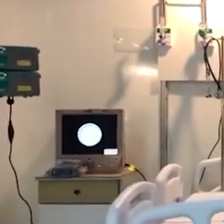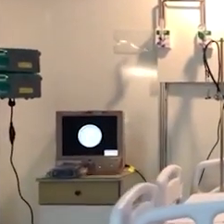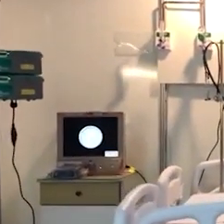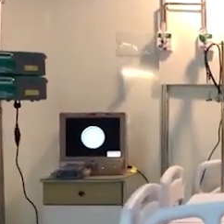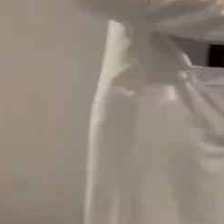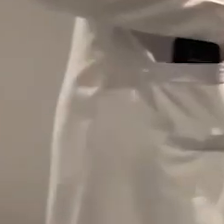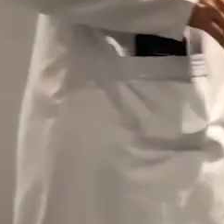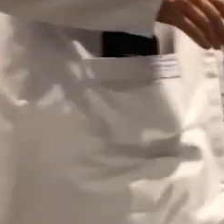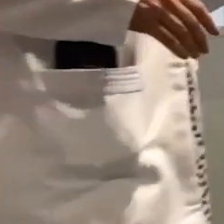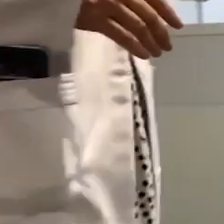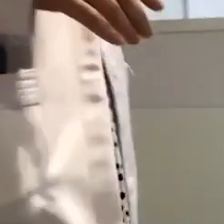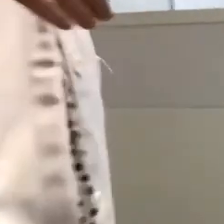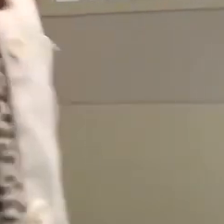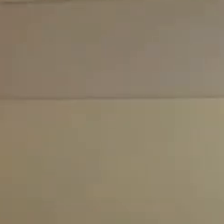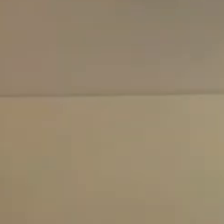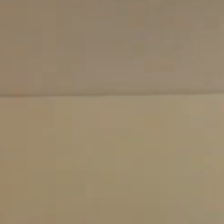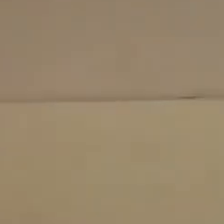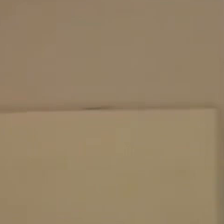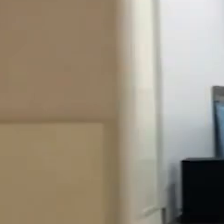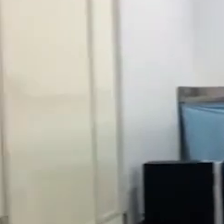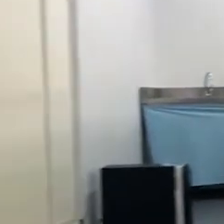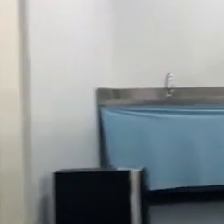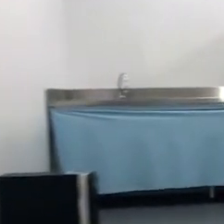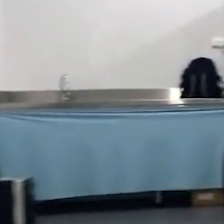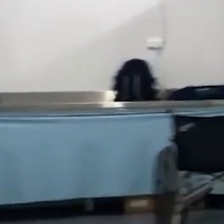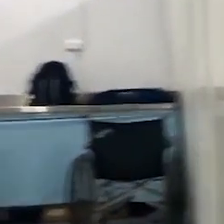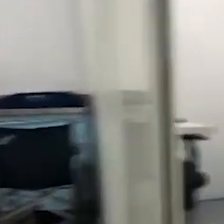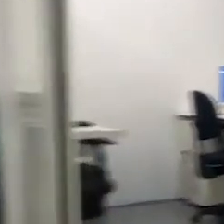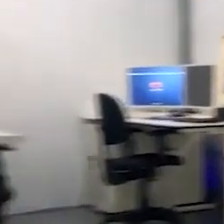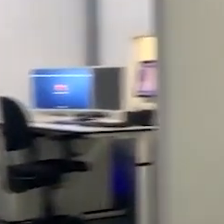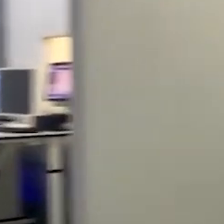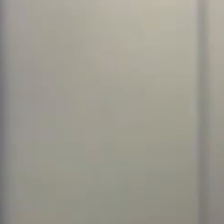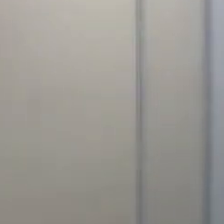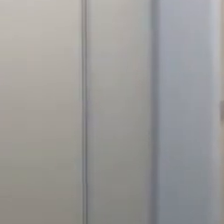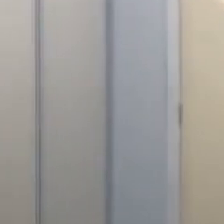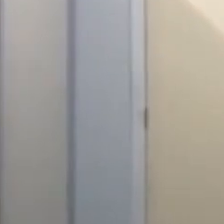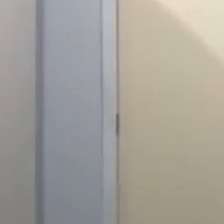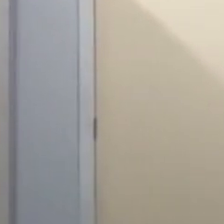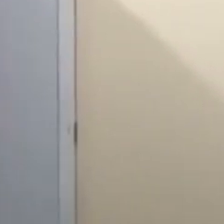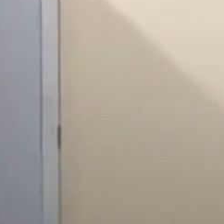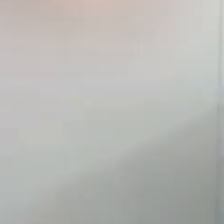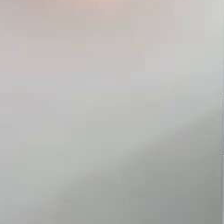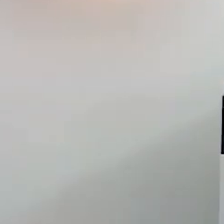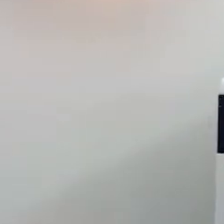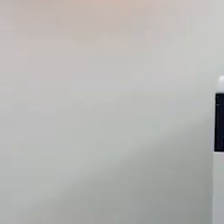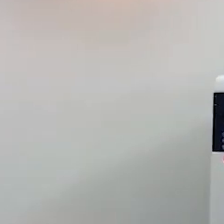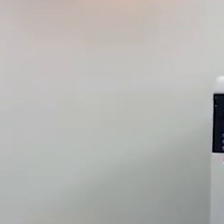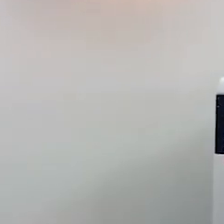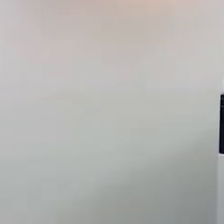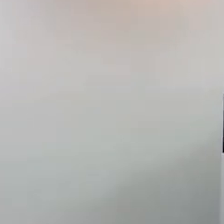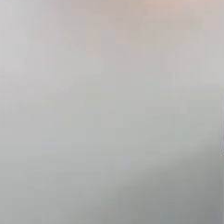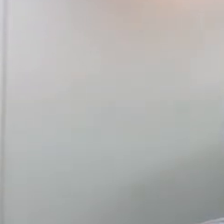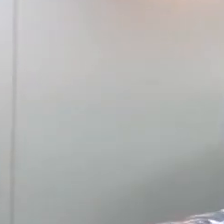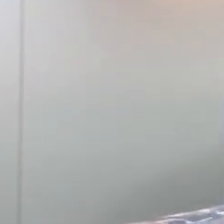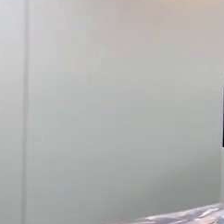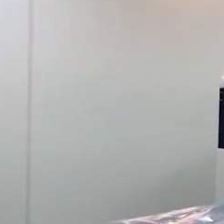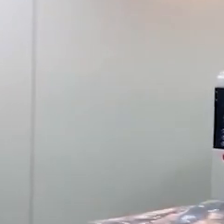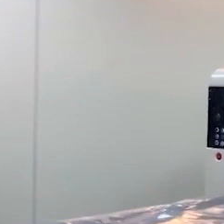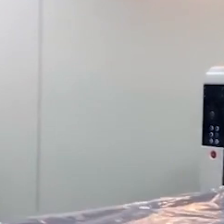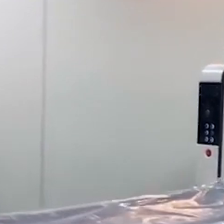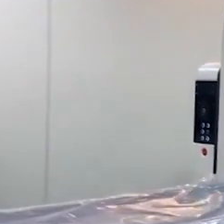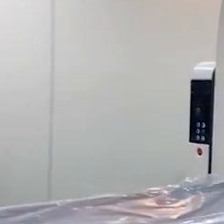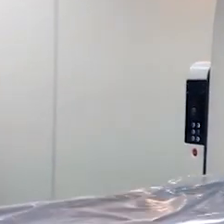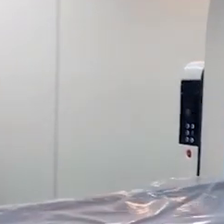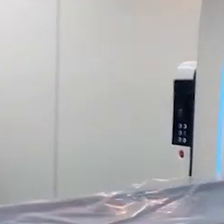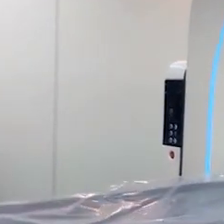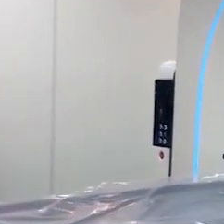Rio Centro está em 30%. A previsão é que nos próximos 10 dias a unidade esteja com todos os 500 leitos preenchidos. A